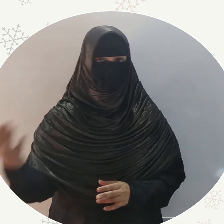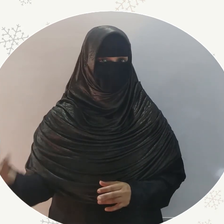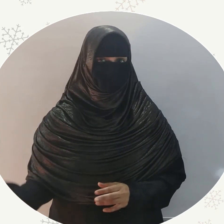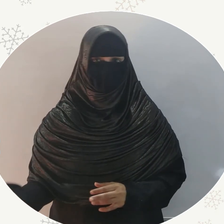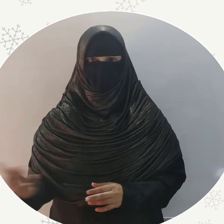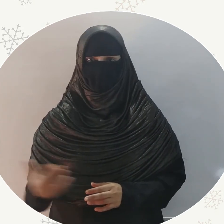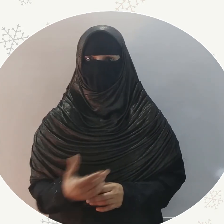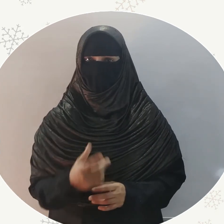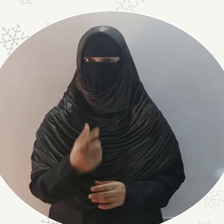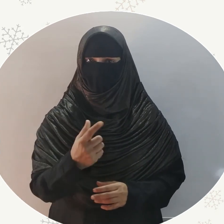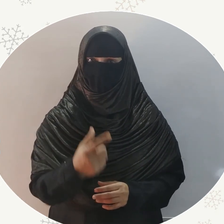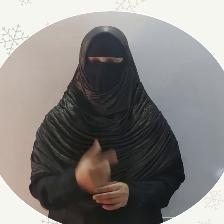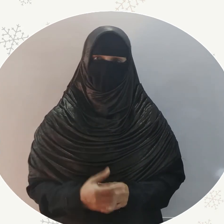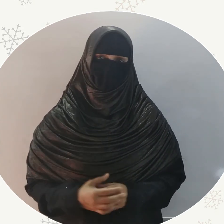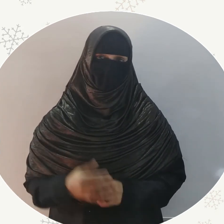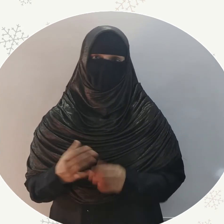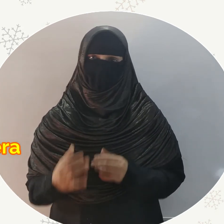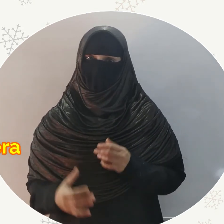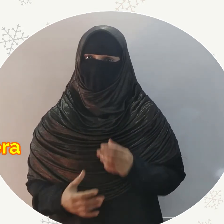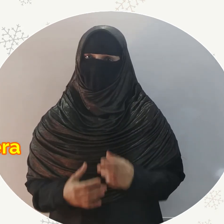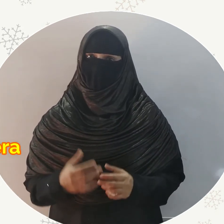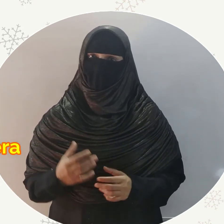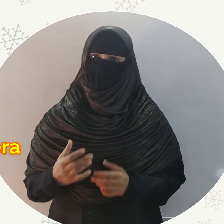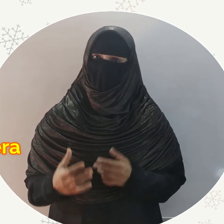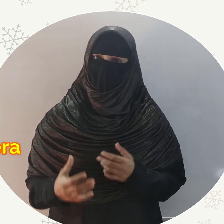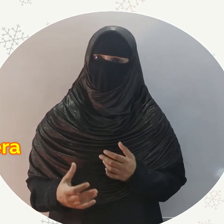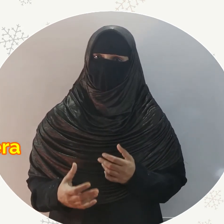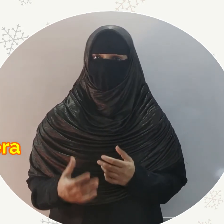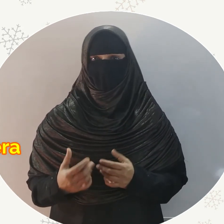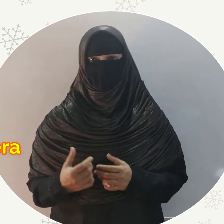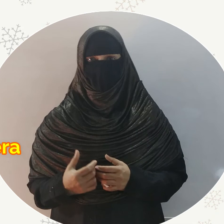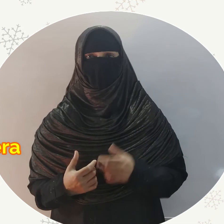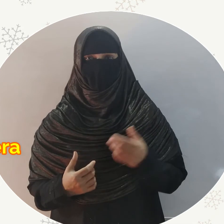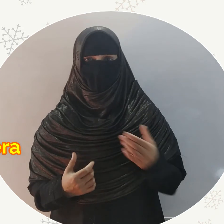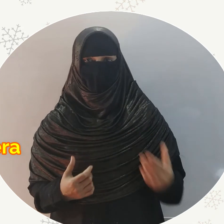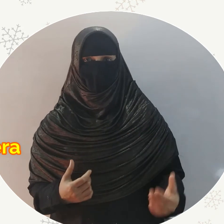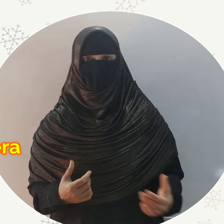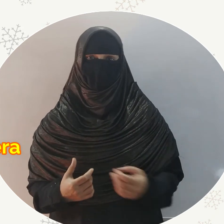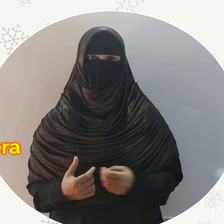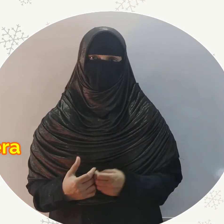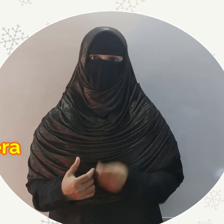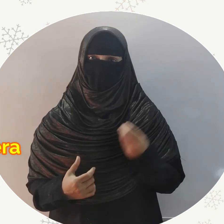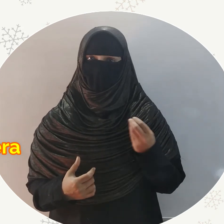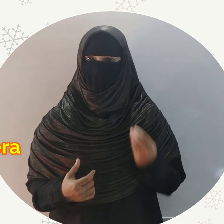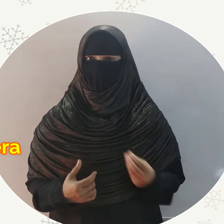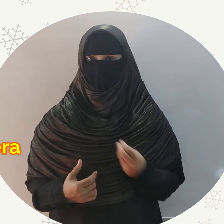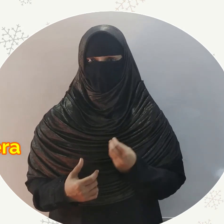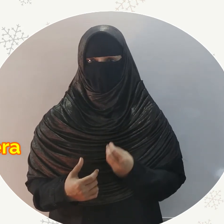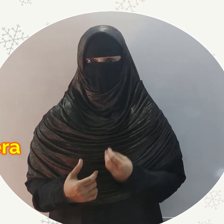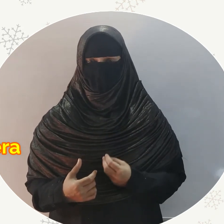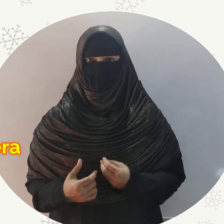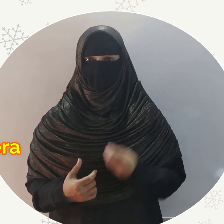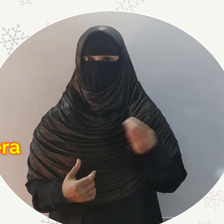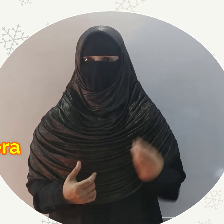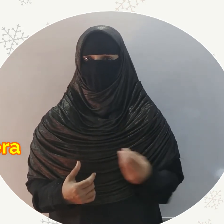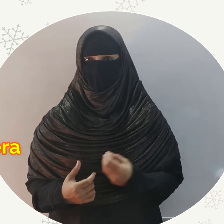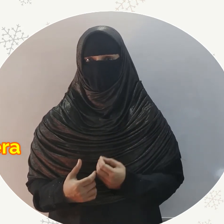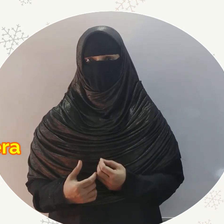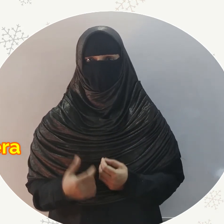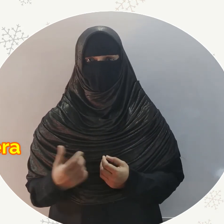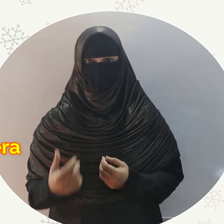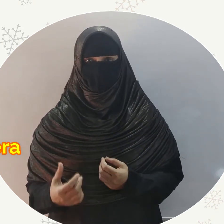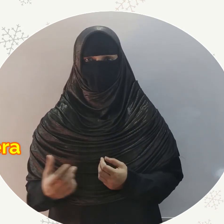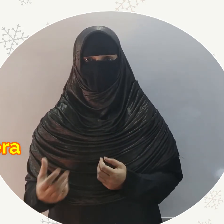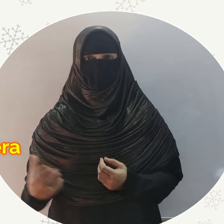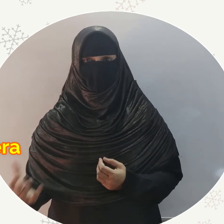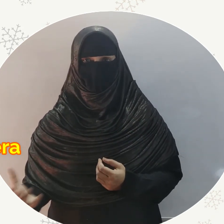കറക്റ്റ് പ്രൊണൗൺസിയേഷൻ എന്താണ്? റെസ്യൂമി. ഇ ടി സി എന്ന് പറയും നമ്മൾ എക്സ്ട്രാ എന്ന് പറയും അല്ലേ. പക്ഷെ അതിന്റെ കറക്റ്റ് പ്രൊണൗൺസിയേഷൻ എന്താണ്? എക്സെട്ര. എക്സെട്ര,